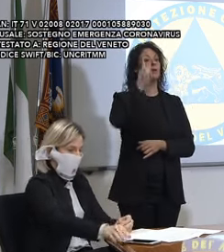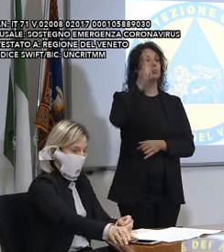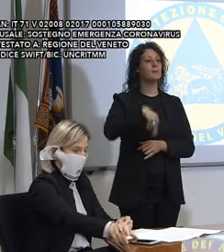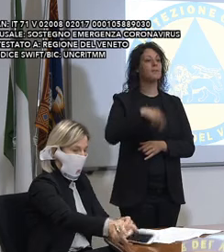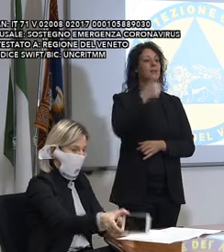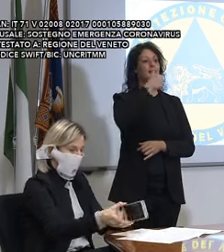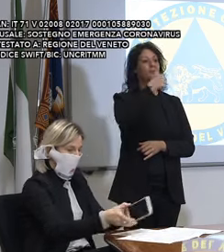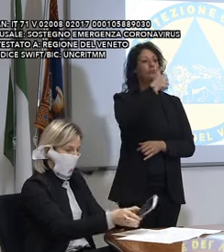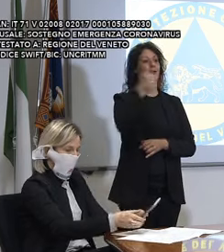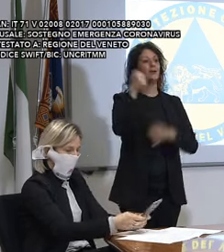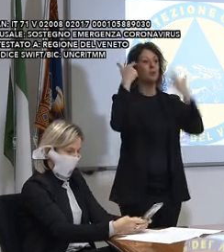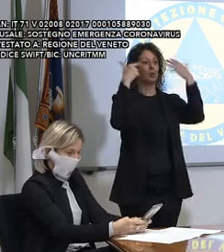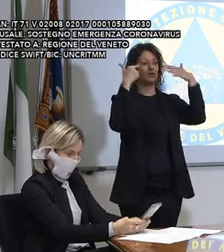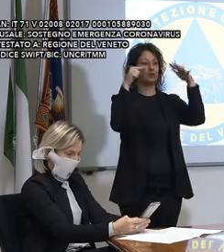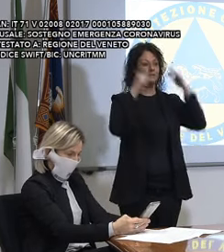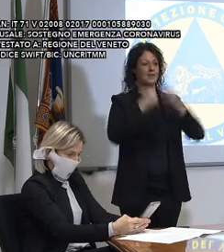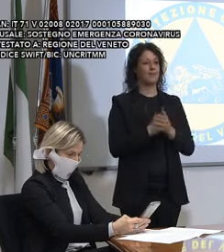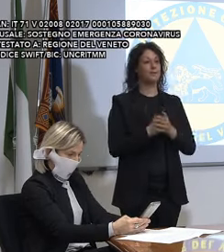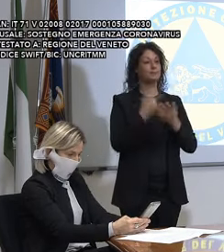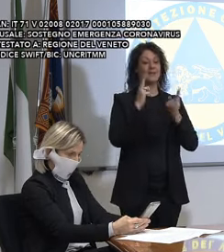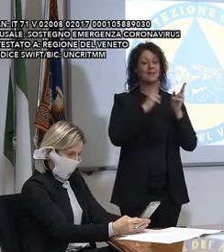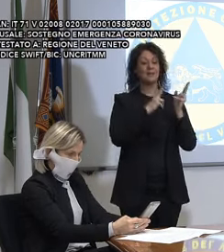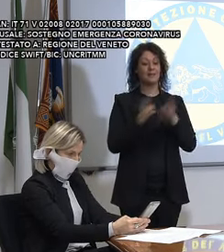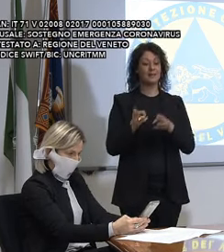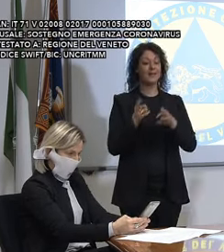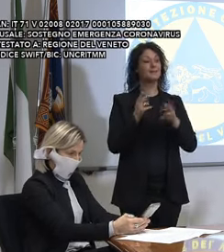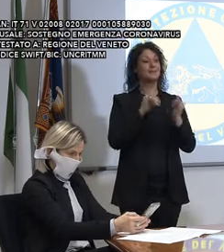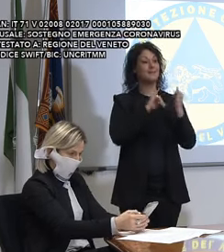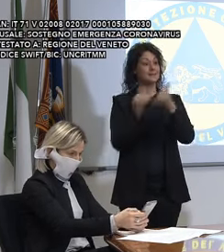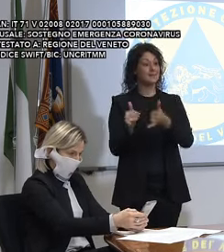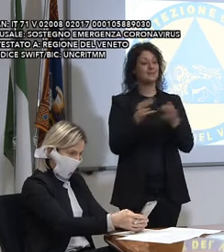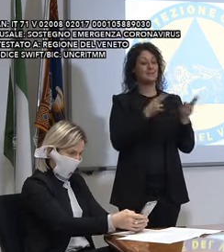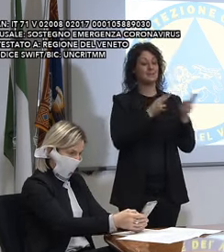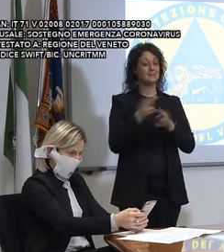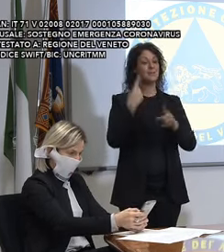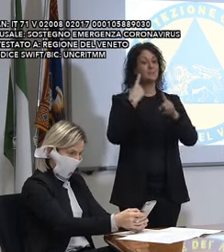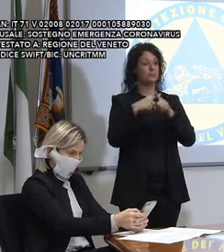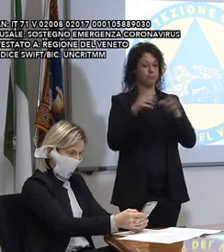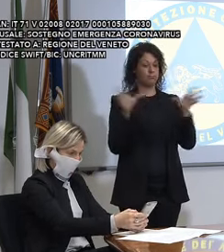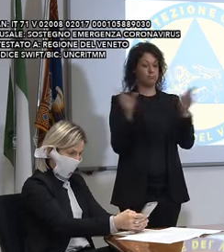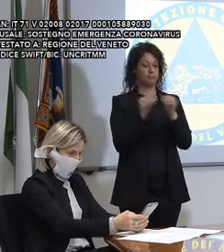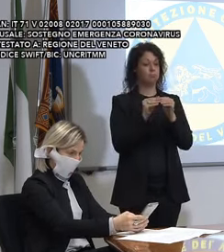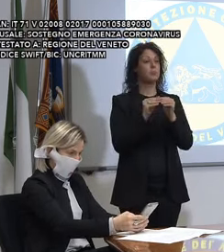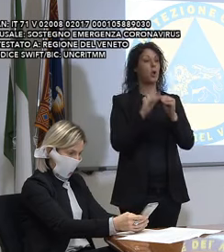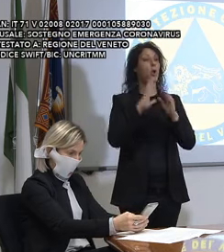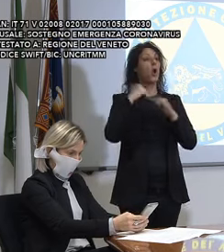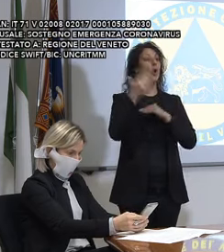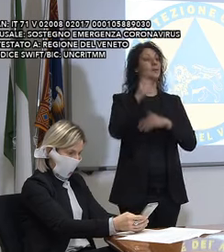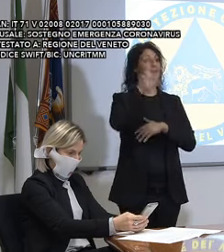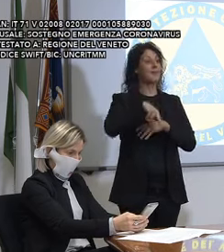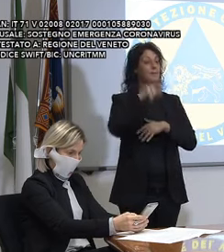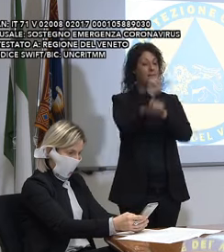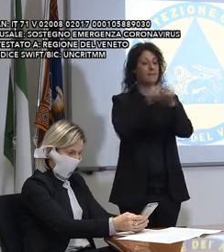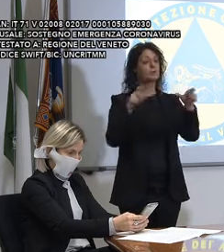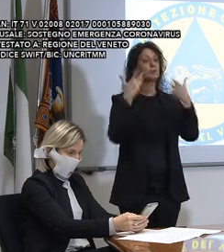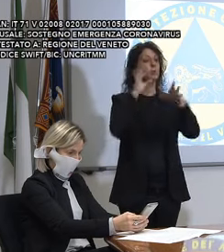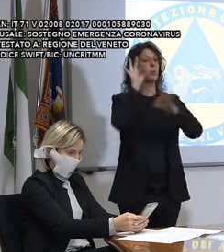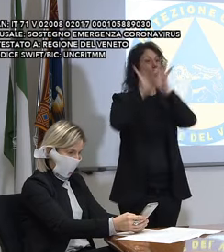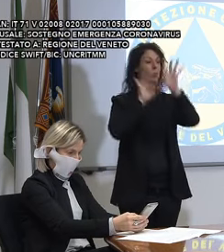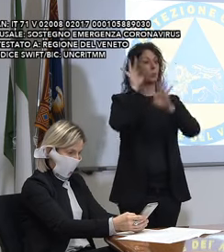2.117, considerate che se voi sommate dimessi, ricoverati, eccetera, siamo oltre 3.500 persone che sono state curate